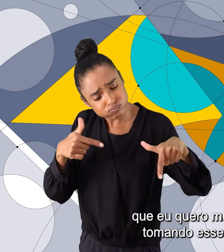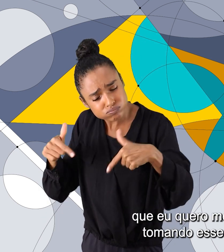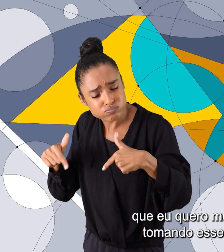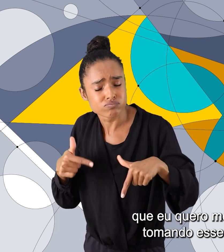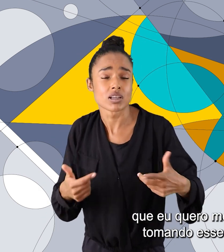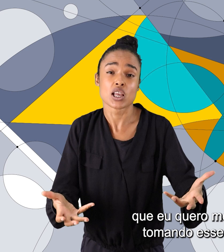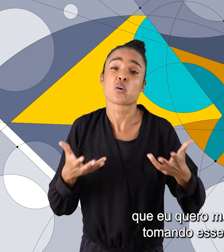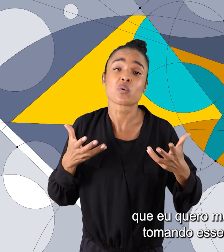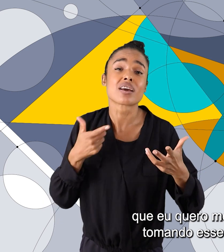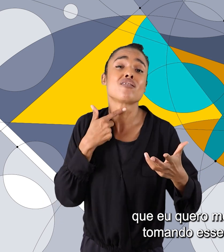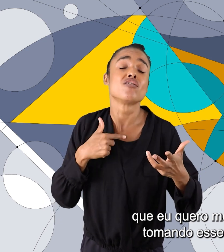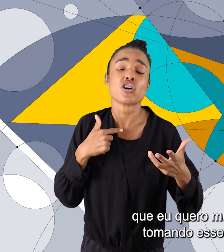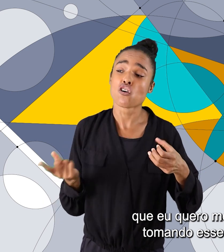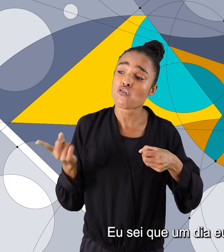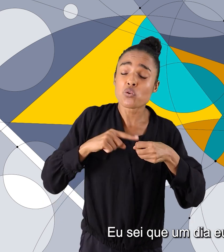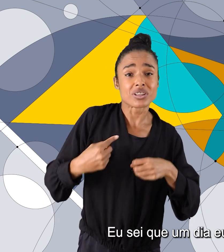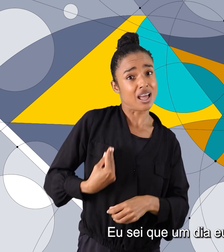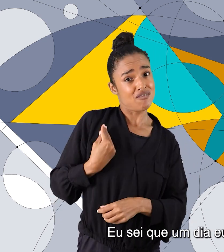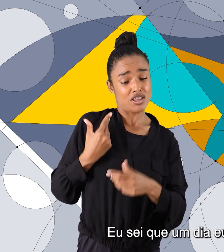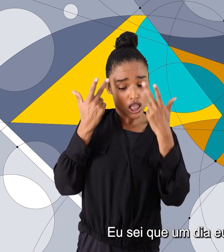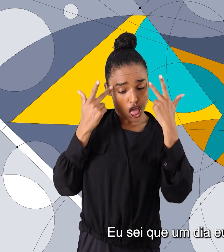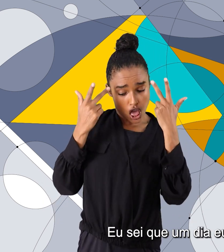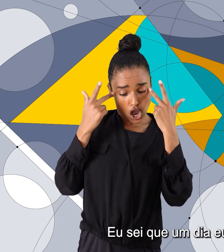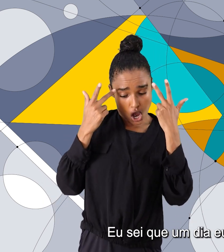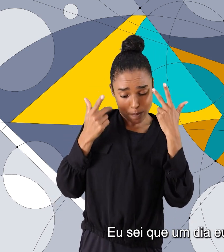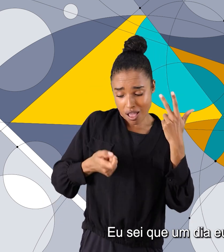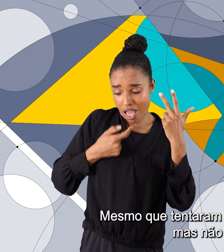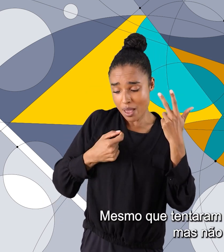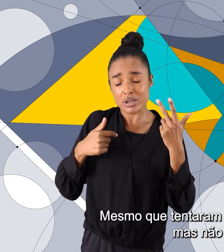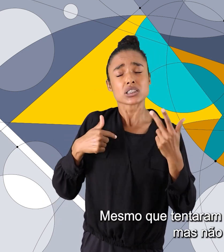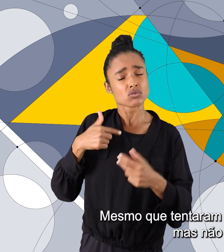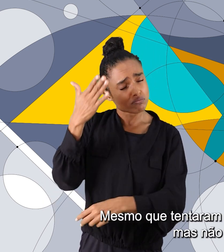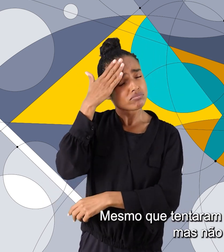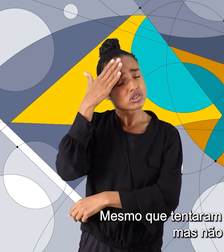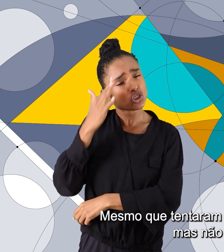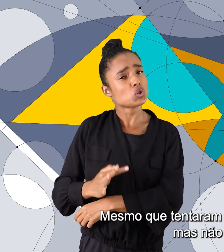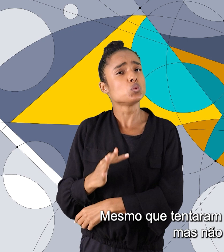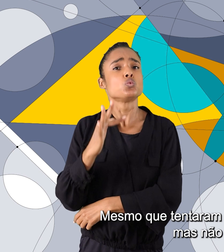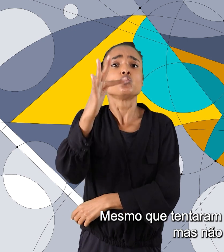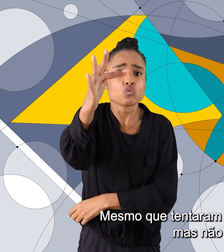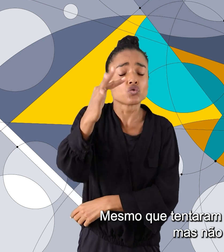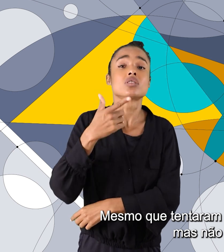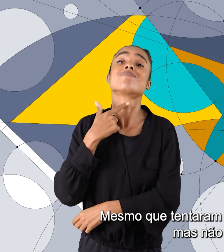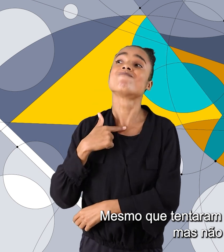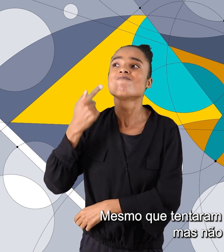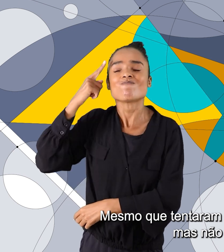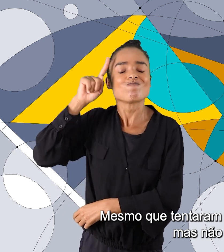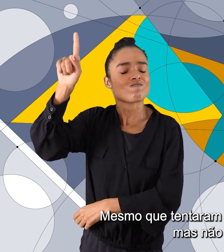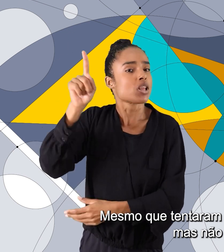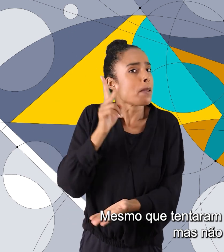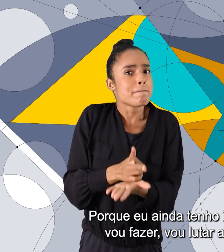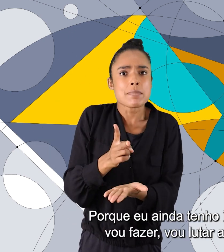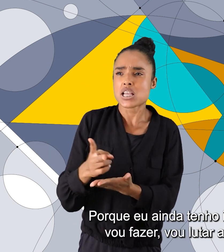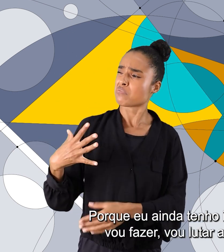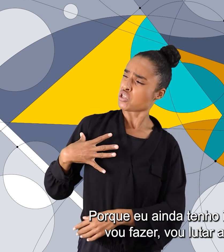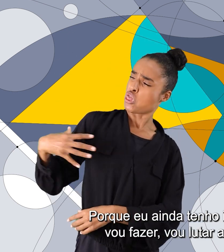quero me recuperar tomando esse remédio. E eu sei que um dia eu vou chegar lá. Mesmo que quem quer tirar esse sonho, mas não